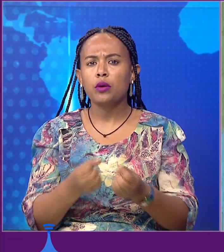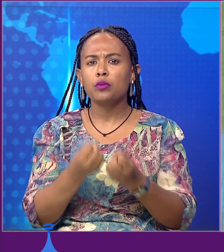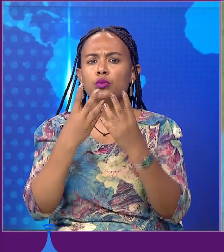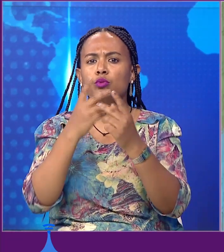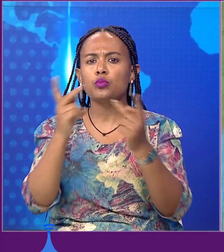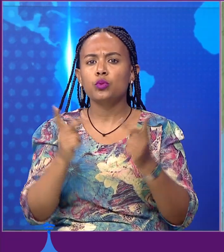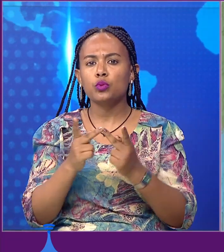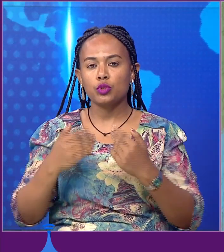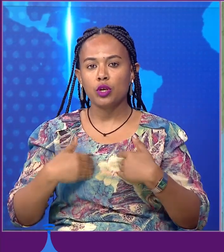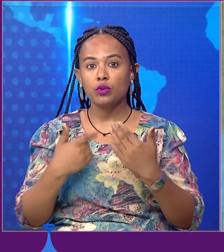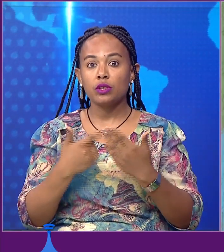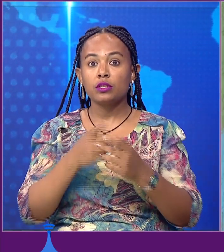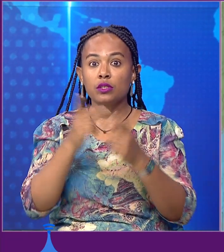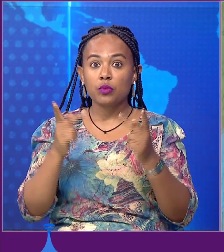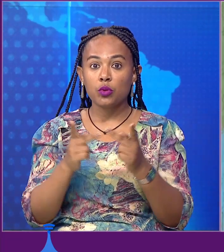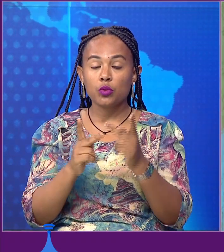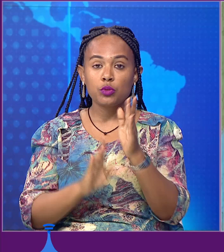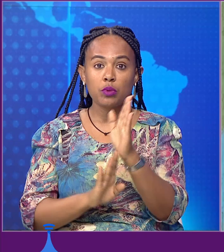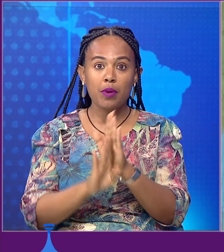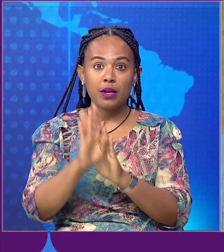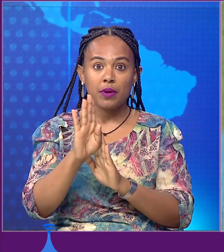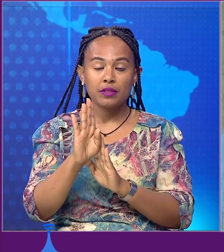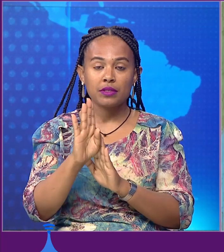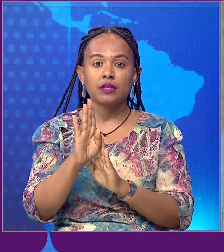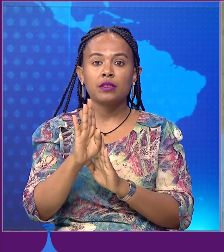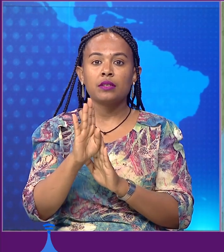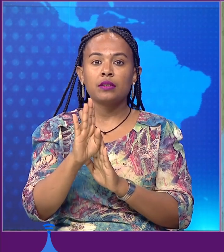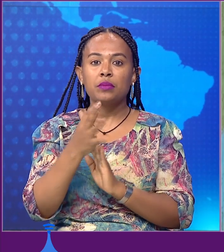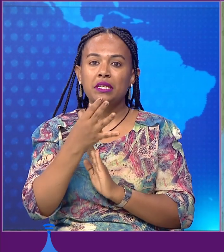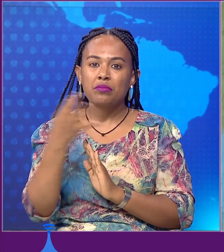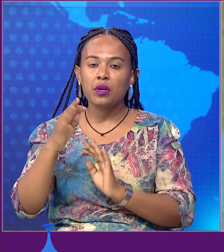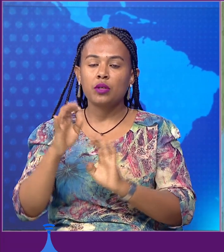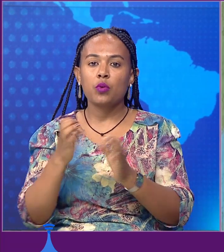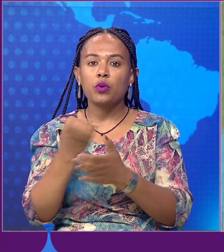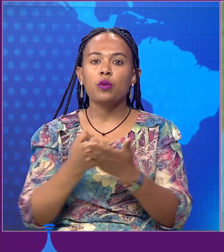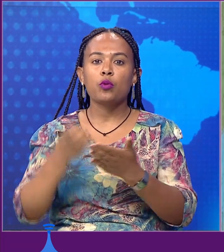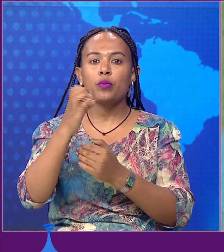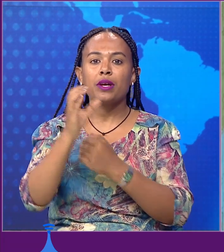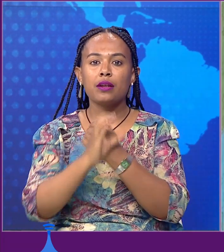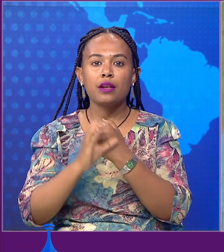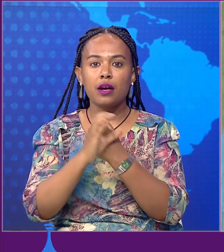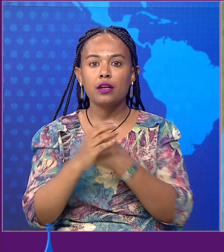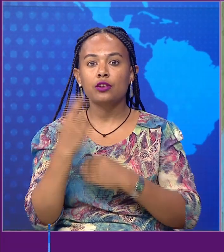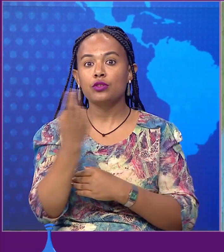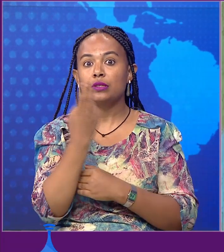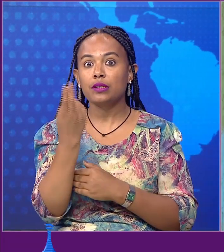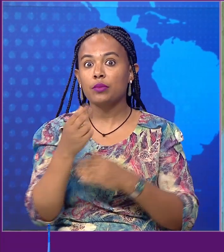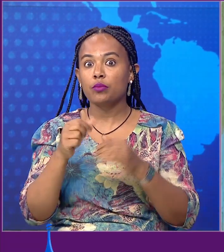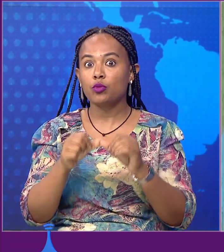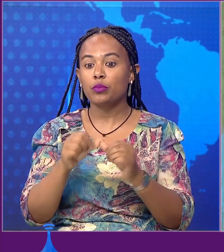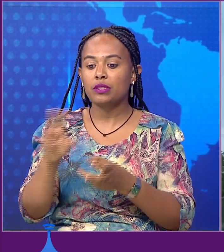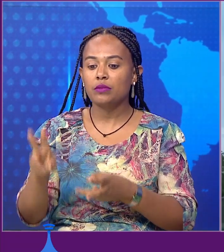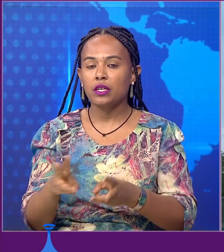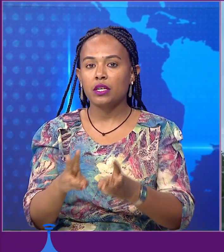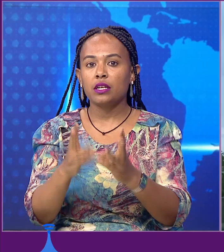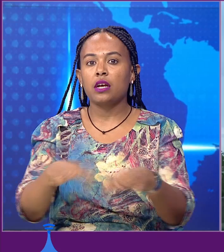አሉ። እነዛን ቦታዎች በማልማት በደንብ አድርጎ ኢኮኖሚካሊ ለሀገራችን ጥቅም የሚውሉበትን መንገዶች መፈለግ